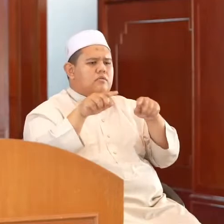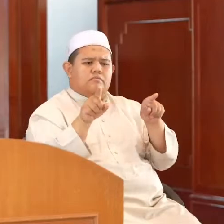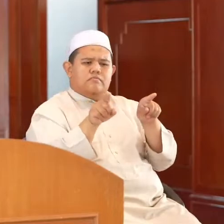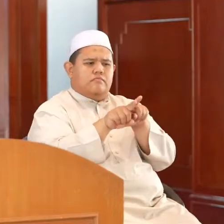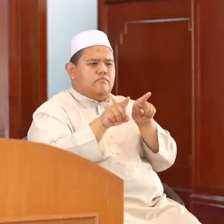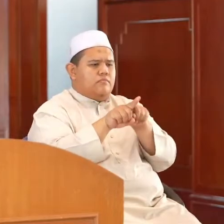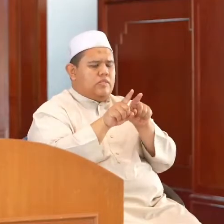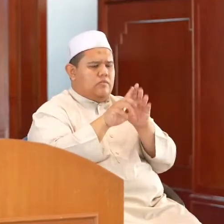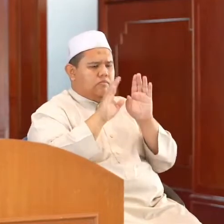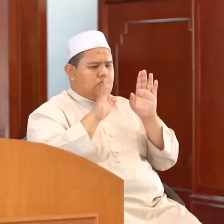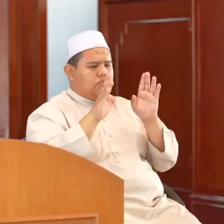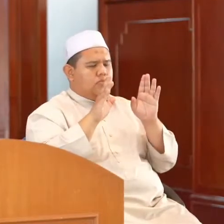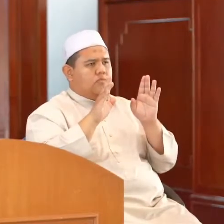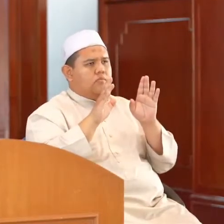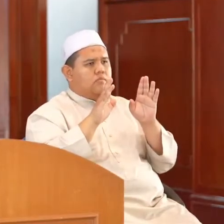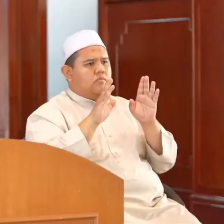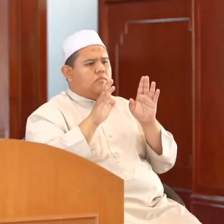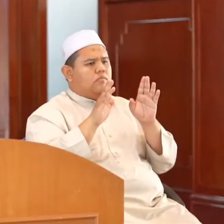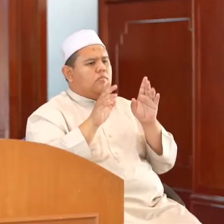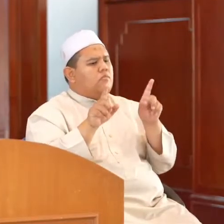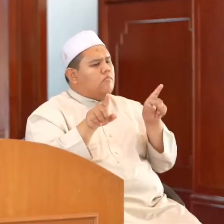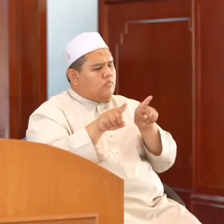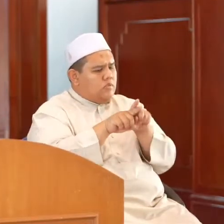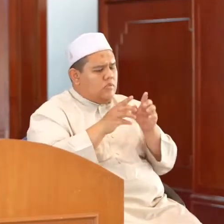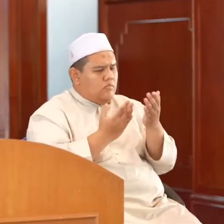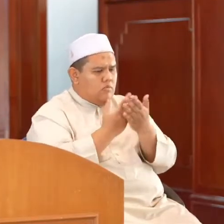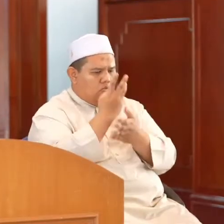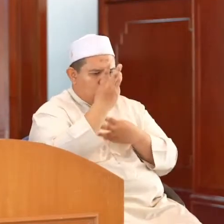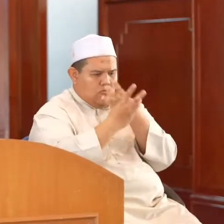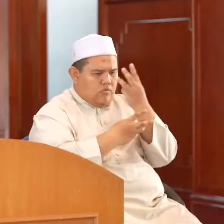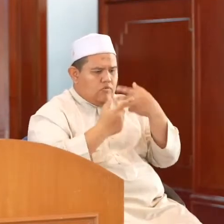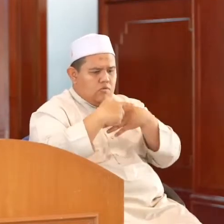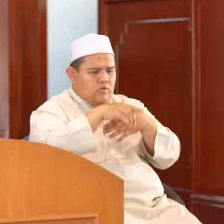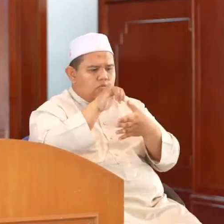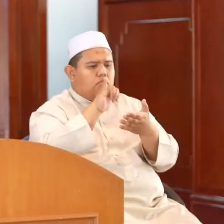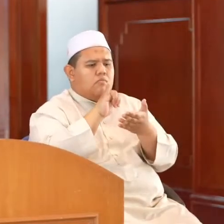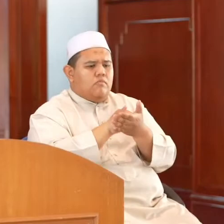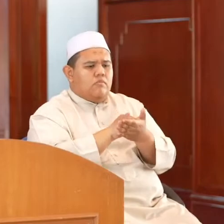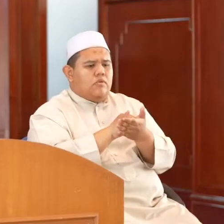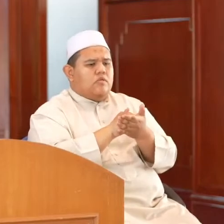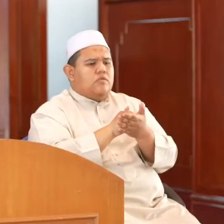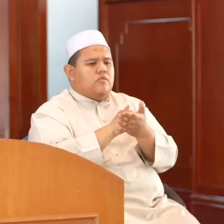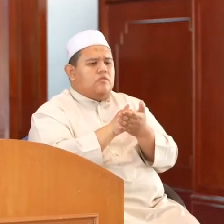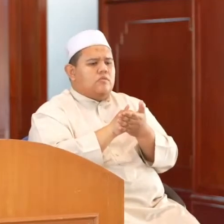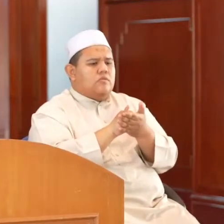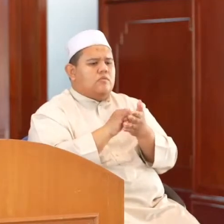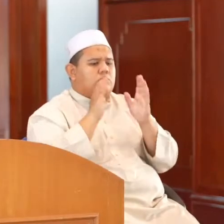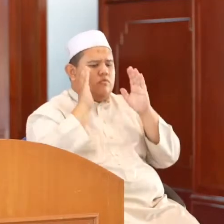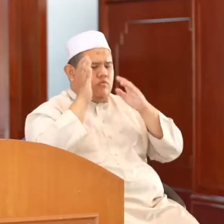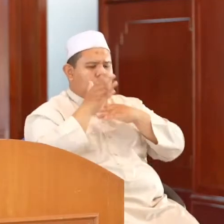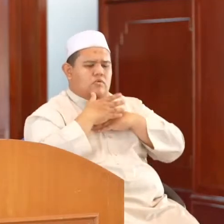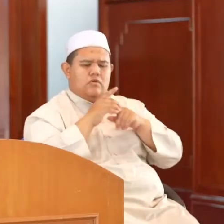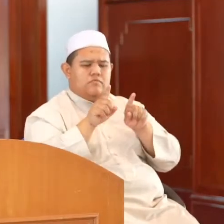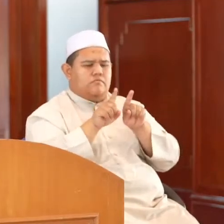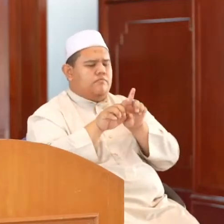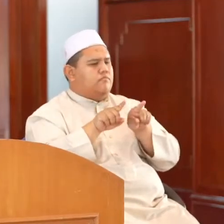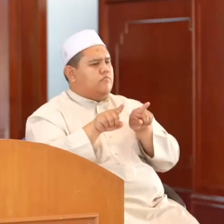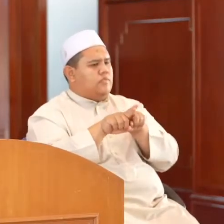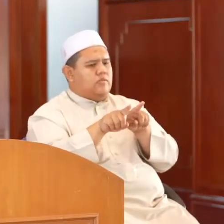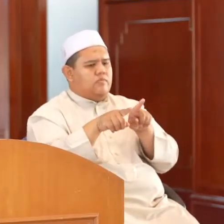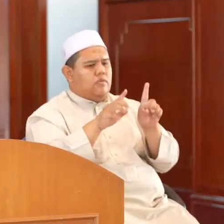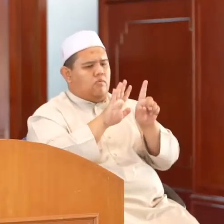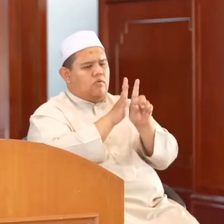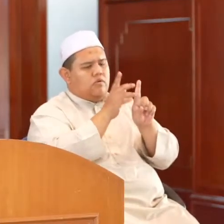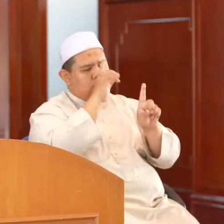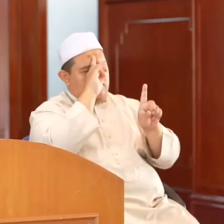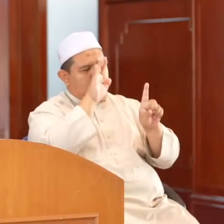ajak dia sama-sama berwuduk. Selepas sama-sama berwuduk, semayang. Mu jadi